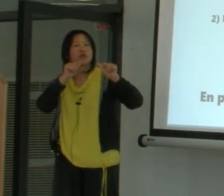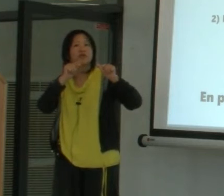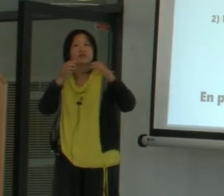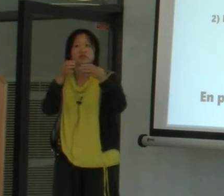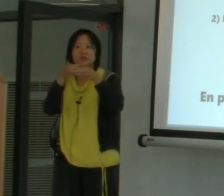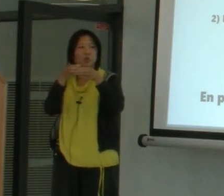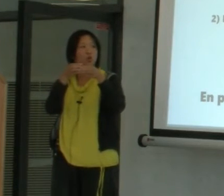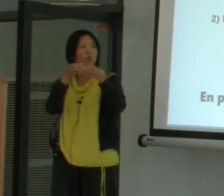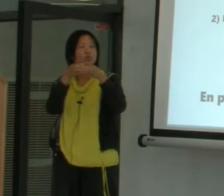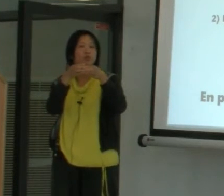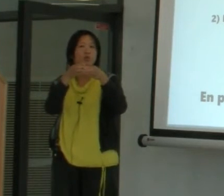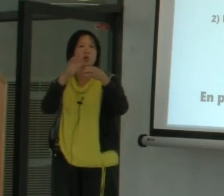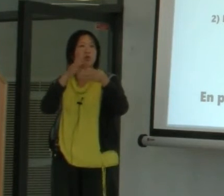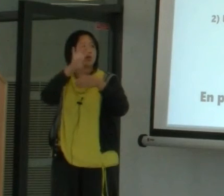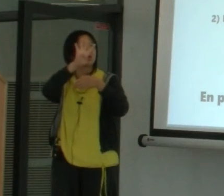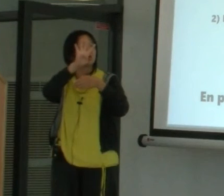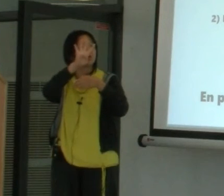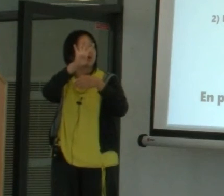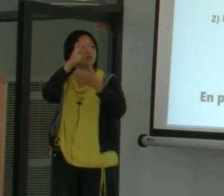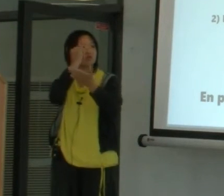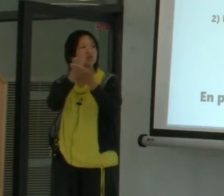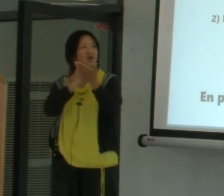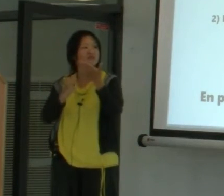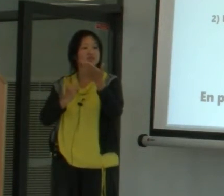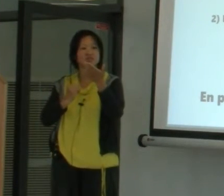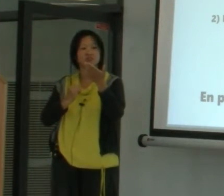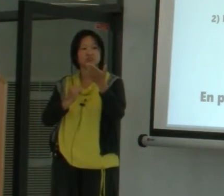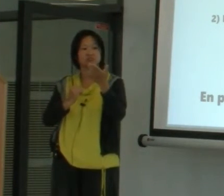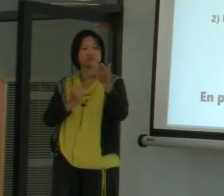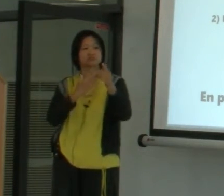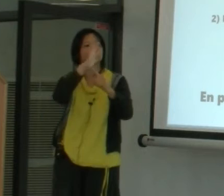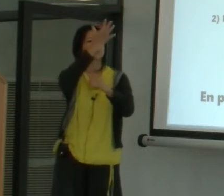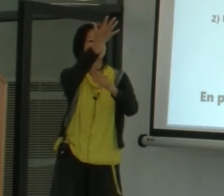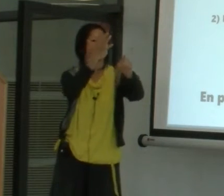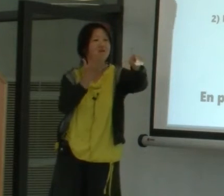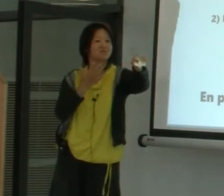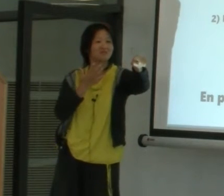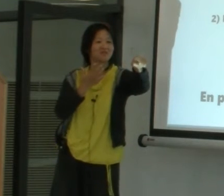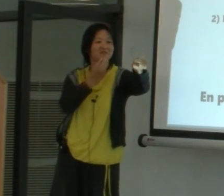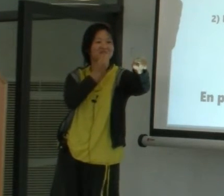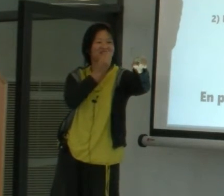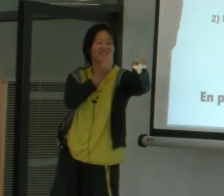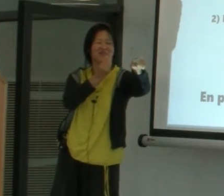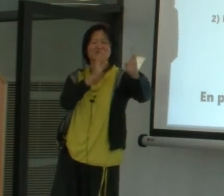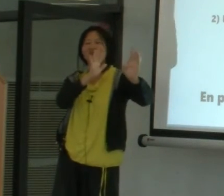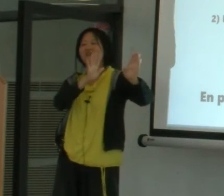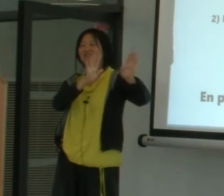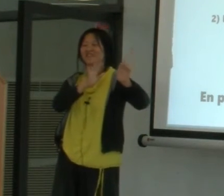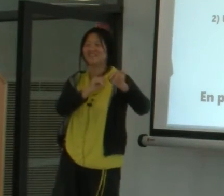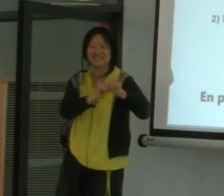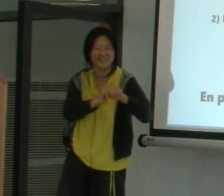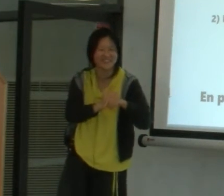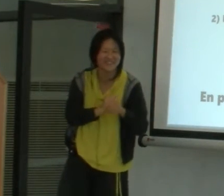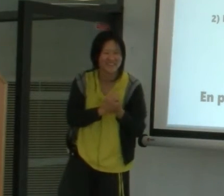Donc là, en fait, on est un groupe à peu près de 4 graphistes. Cinquième?